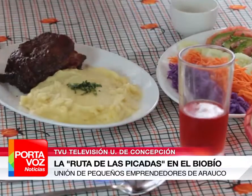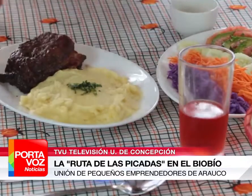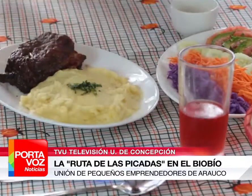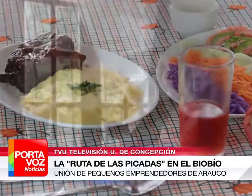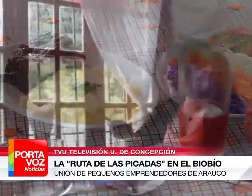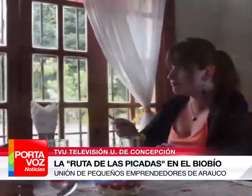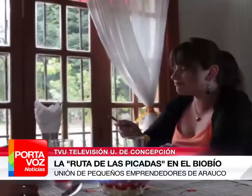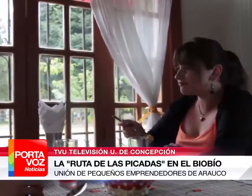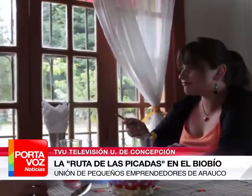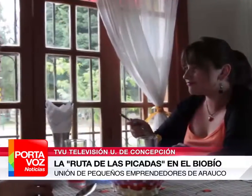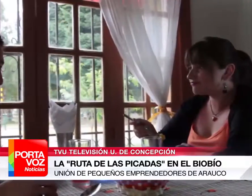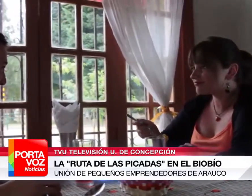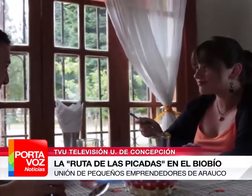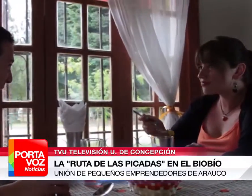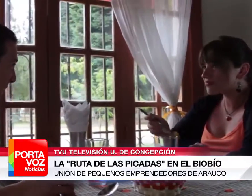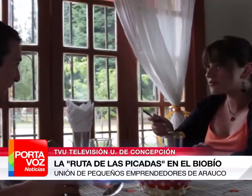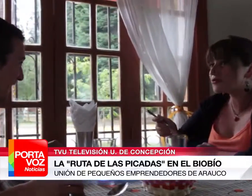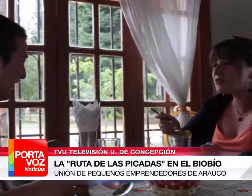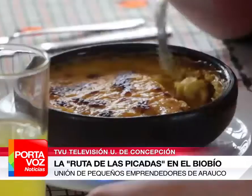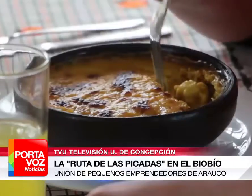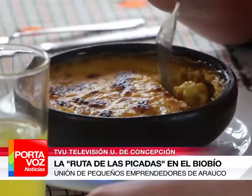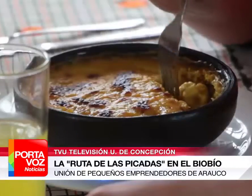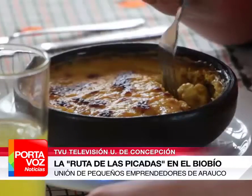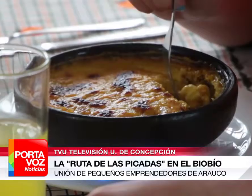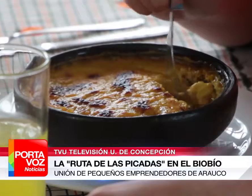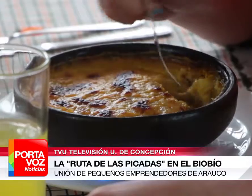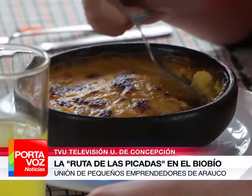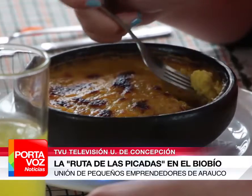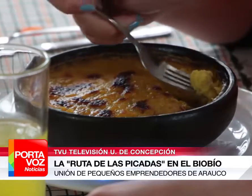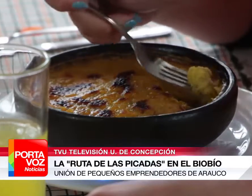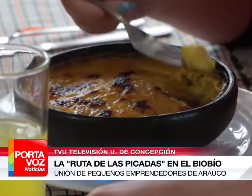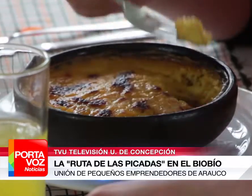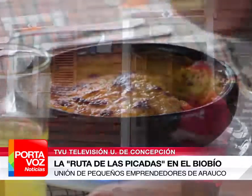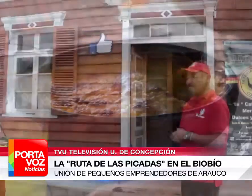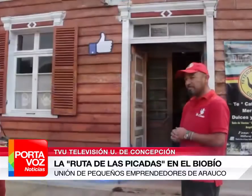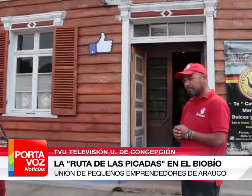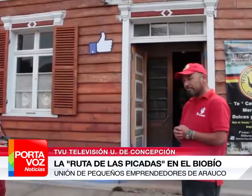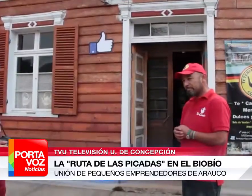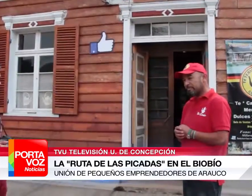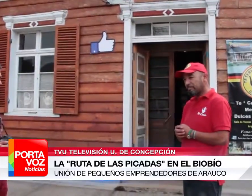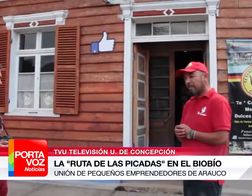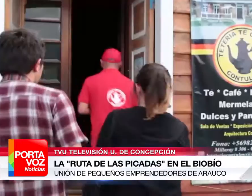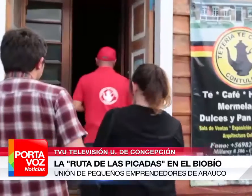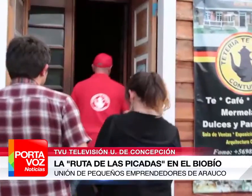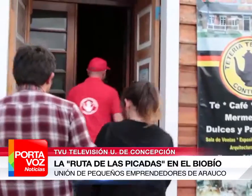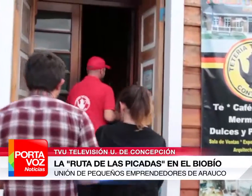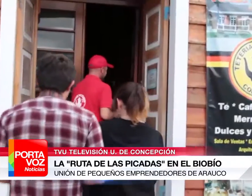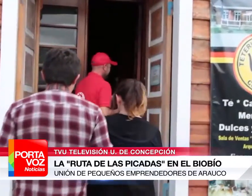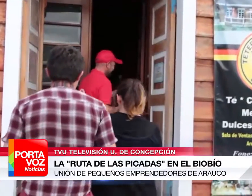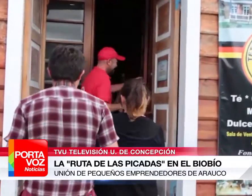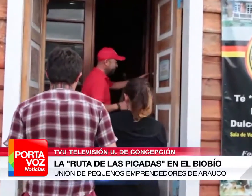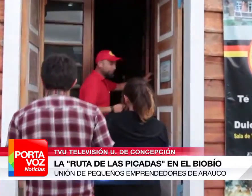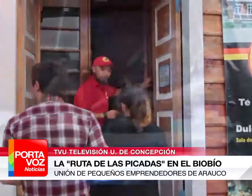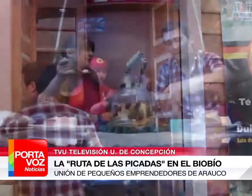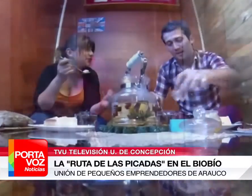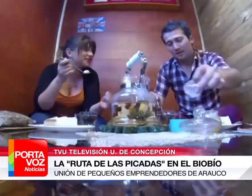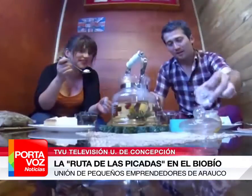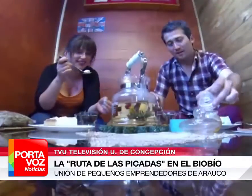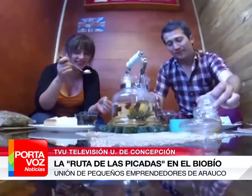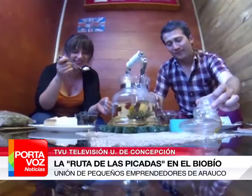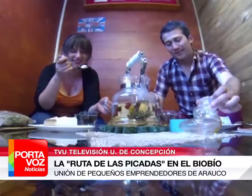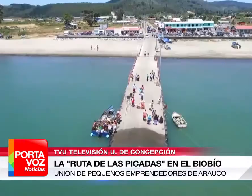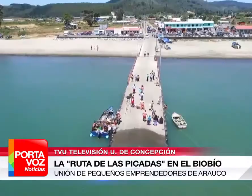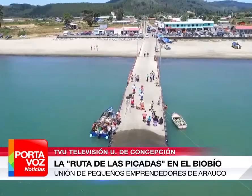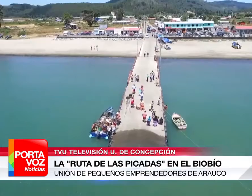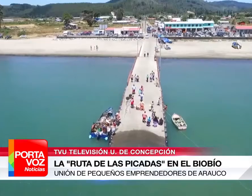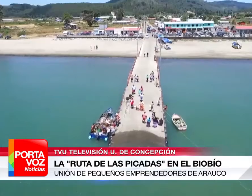del pueblo mapuche, la herencia del mundo español y de la colonia alemana en Contulmo. Si quiere descansar del mundanal ruido de las grandes